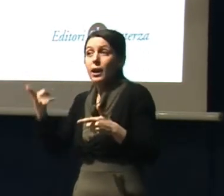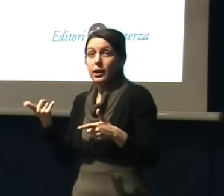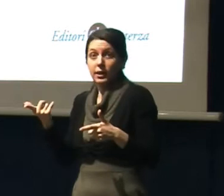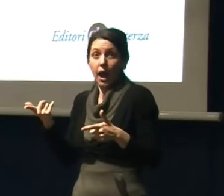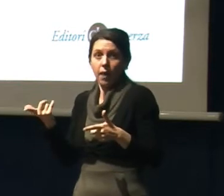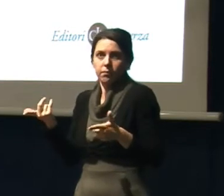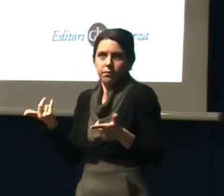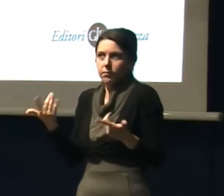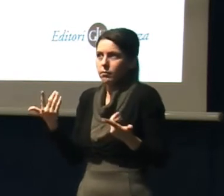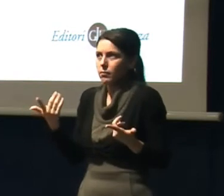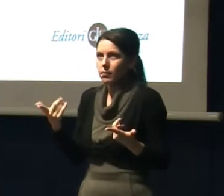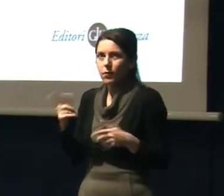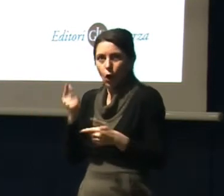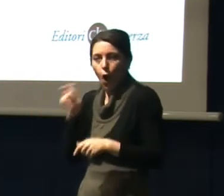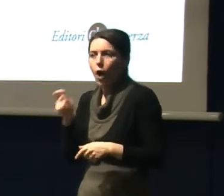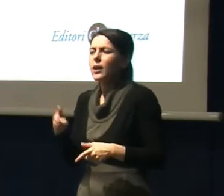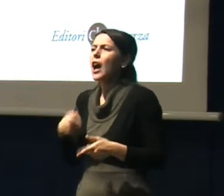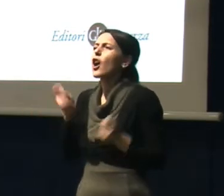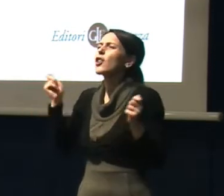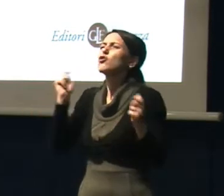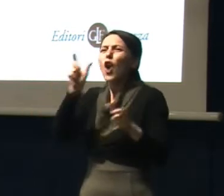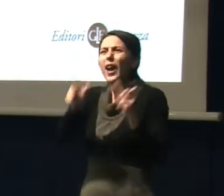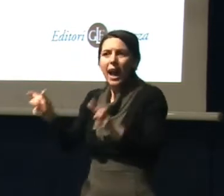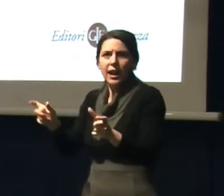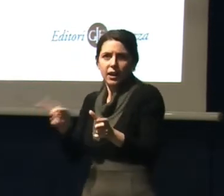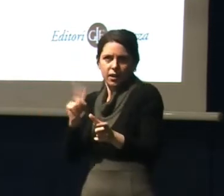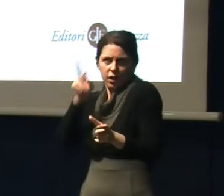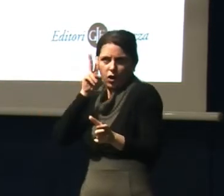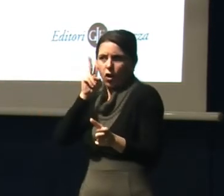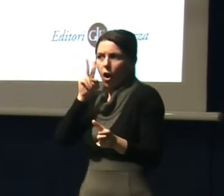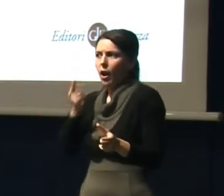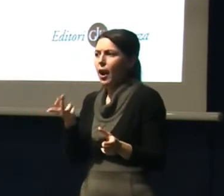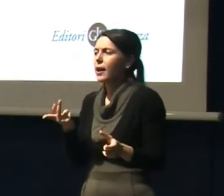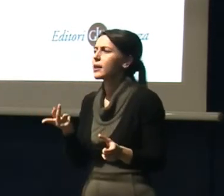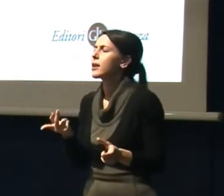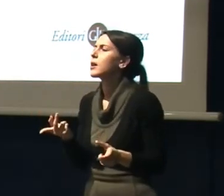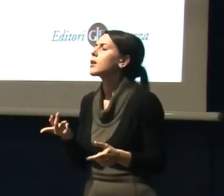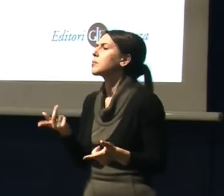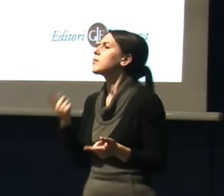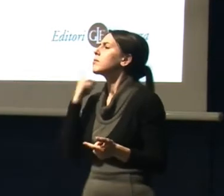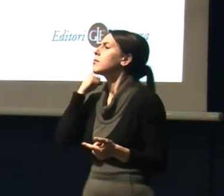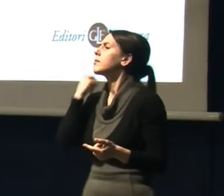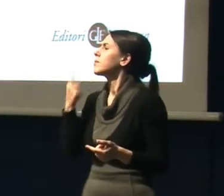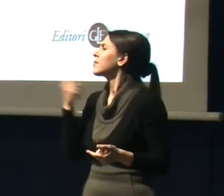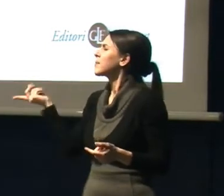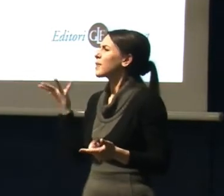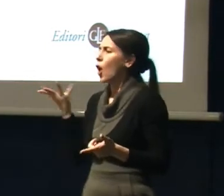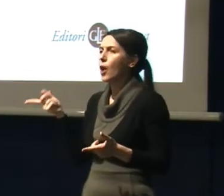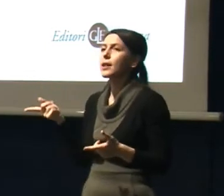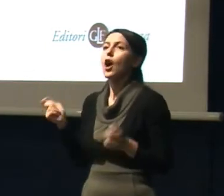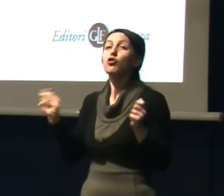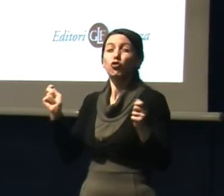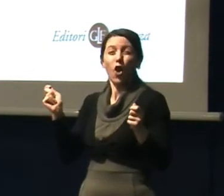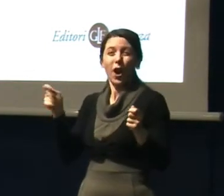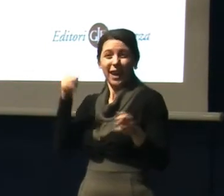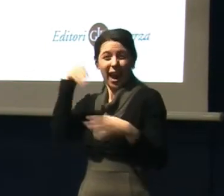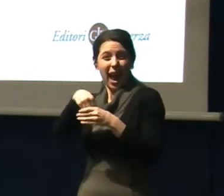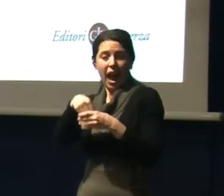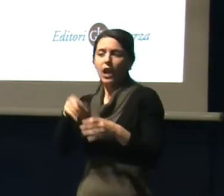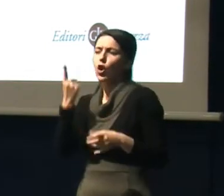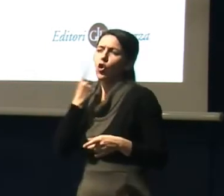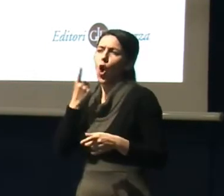proprio dei cretini c'è gente che tu hai detto nei giornali e naturale che si selezioni le notizie purtroppo